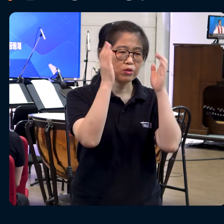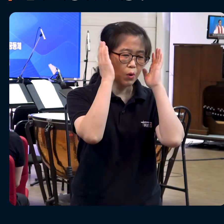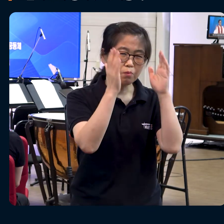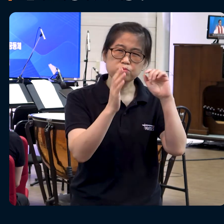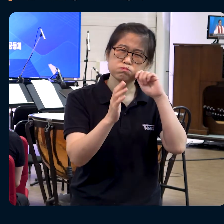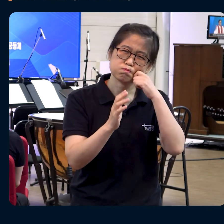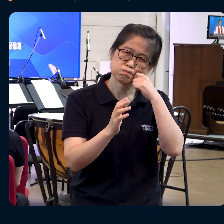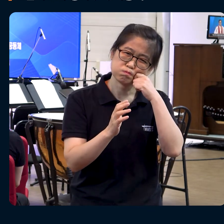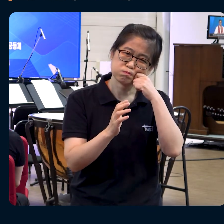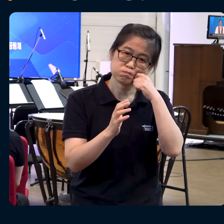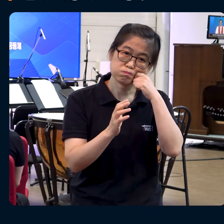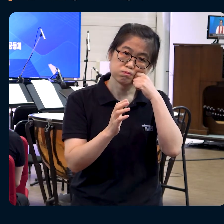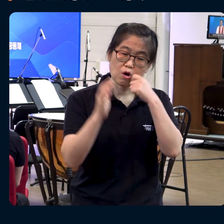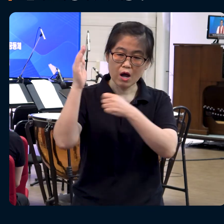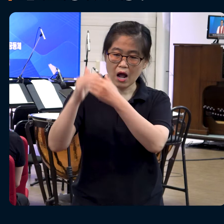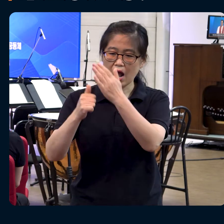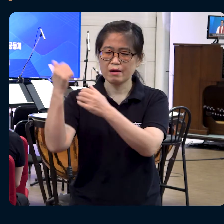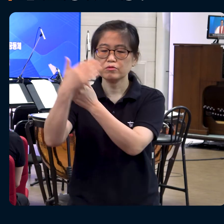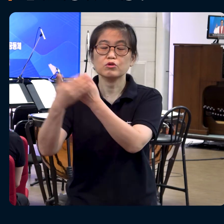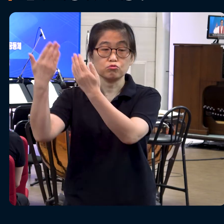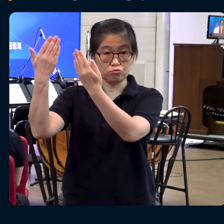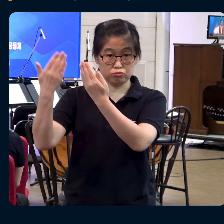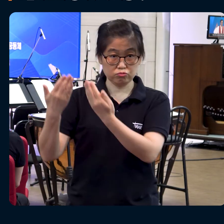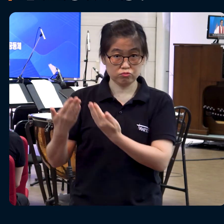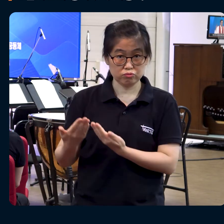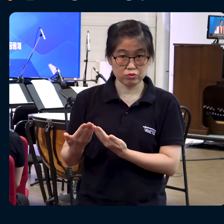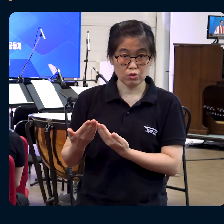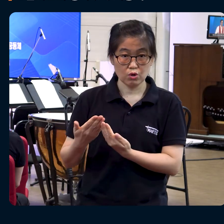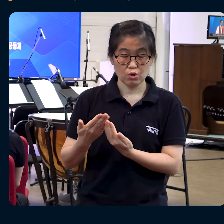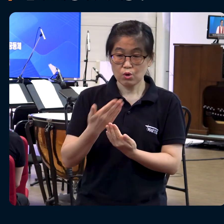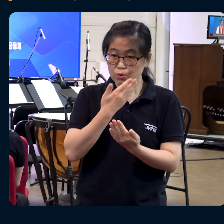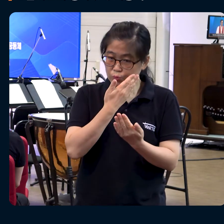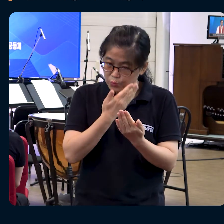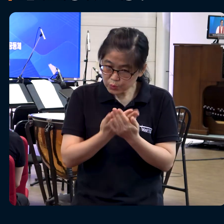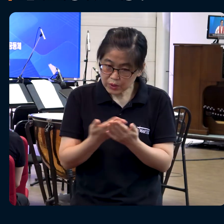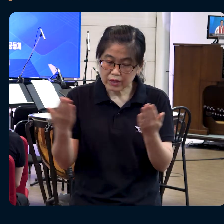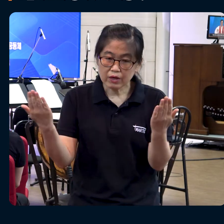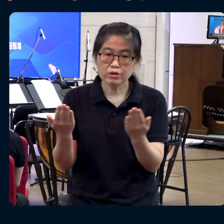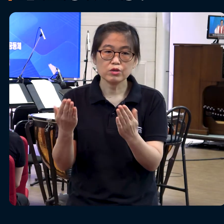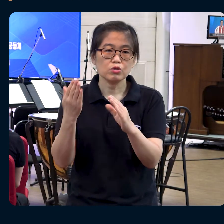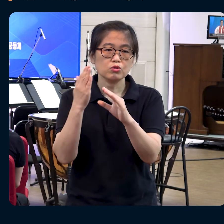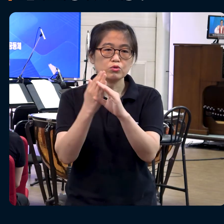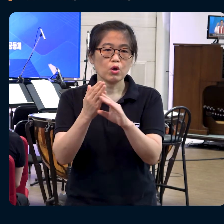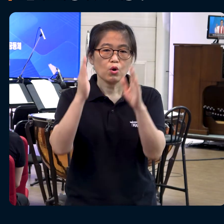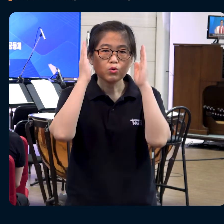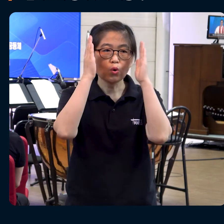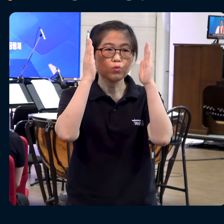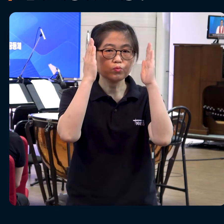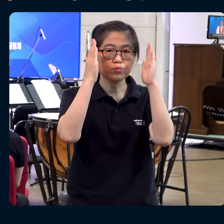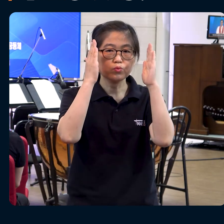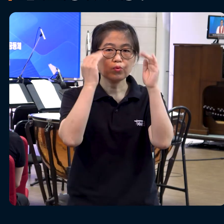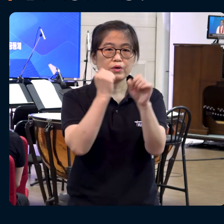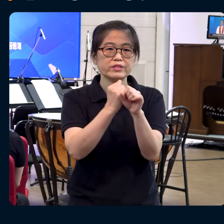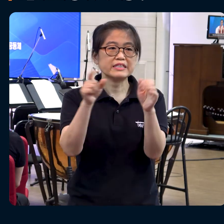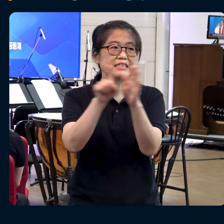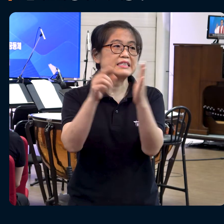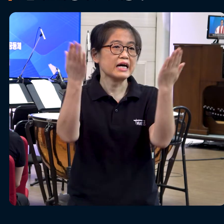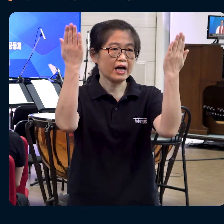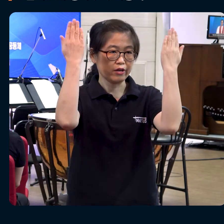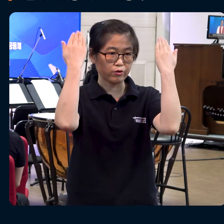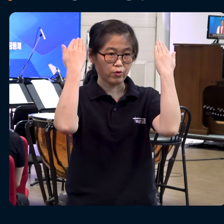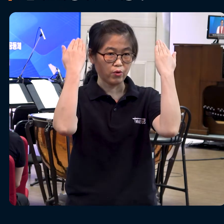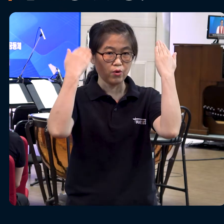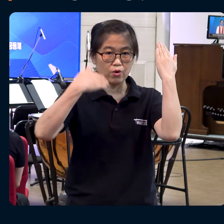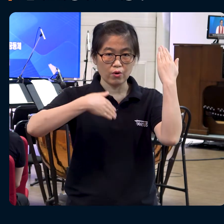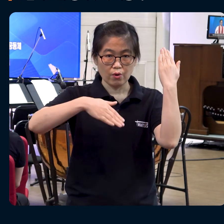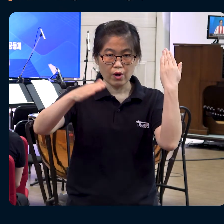공부를 할 수가 없었어요. 그런데 정말 하나님께서 은혜를 베푸시고 너무 정말 귀한 역사 가운데 공부를 할 수 있고 신학교를